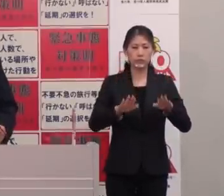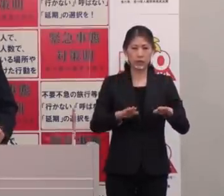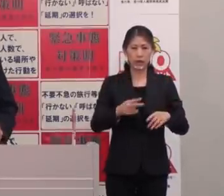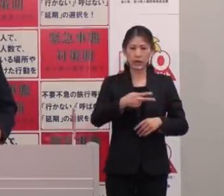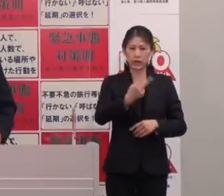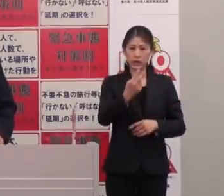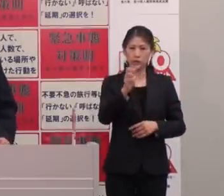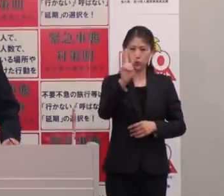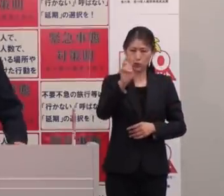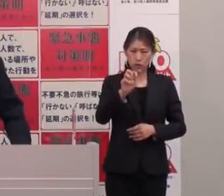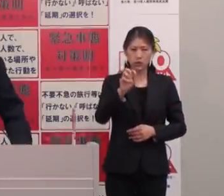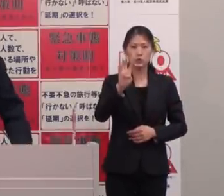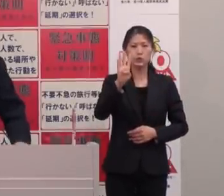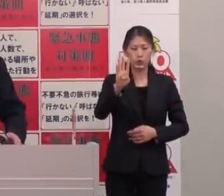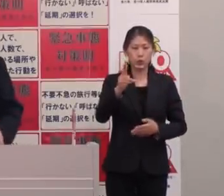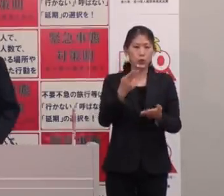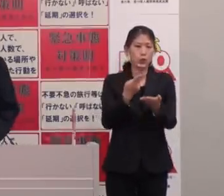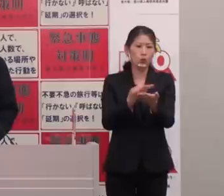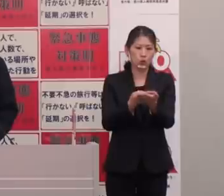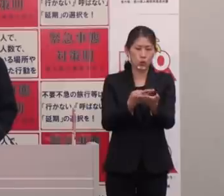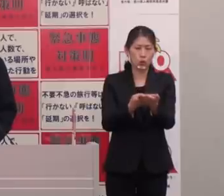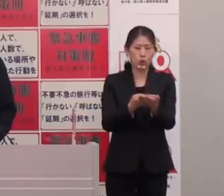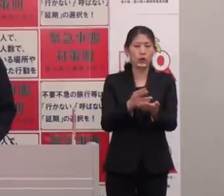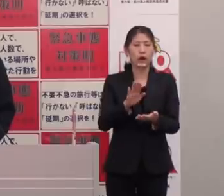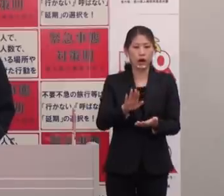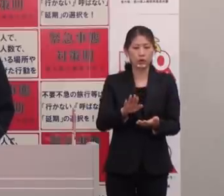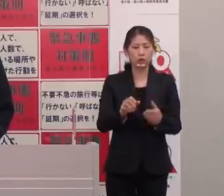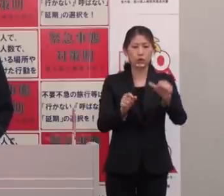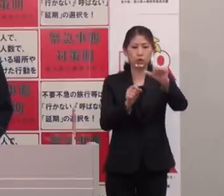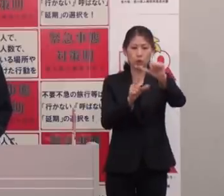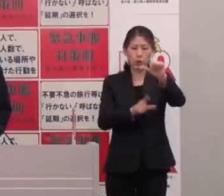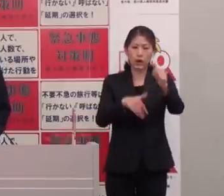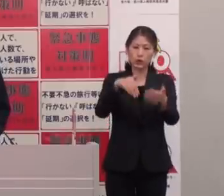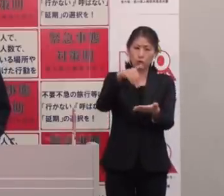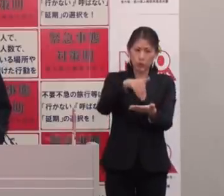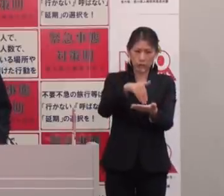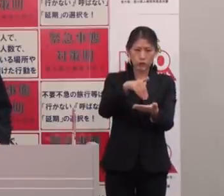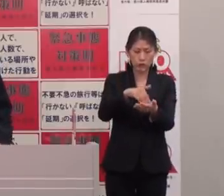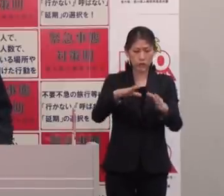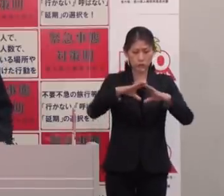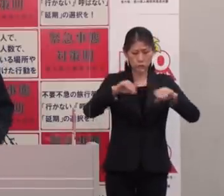あってですね、国への報告5月末に行っておりますけれども、